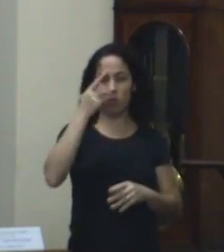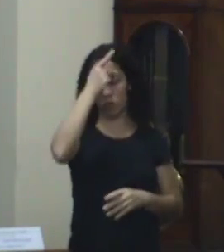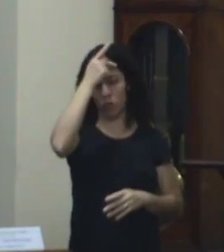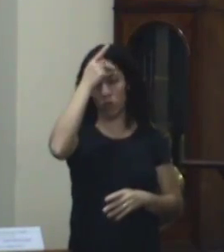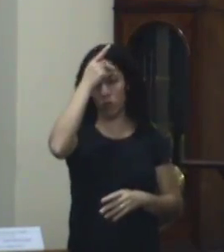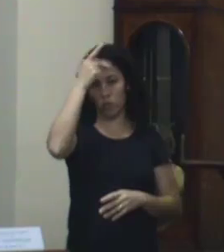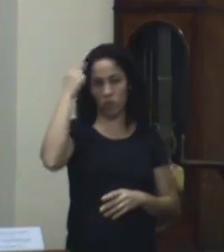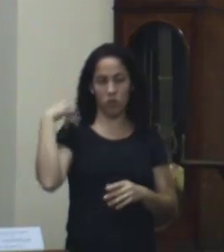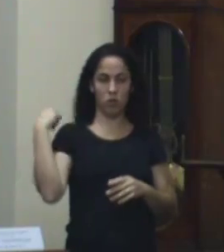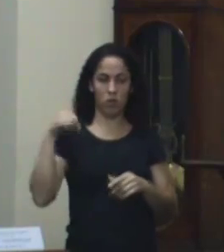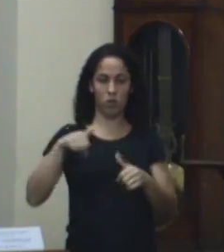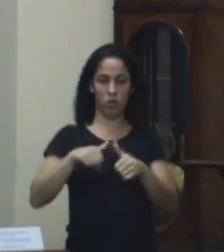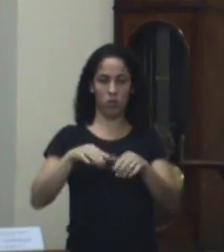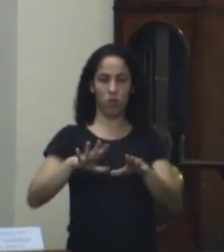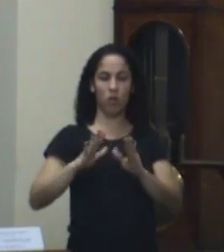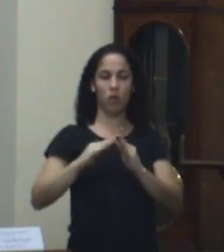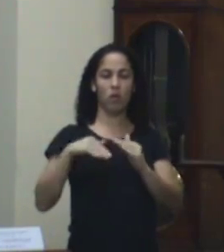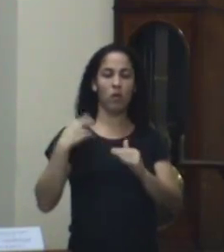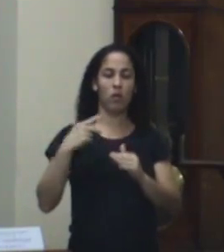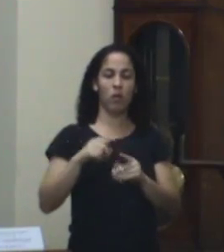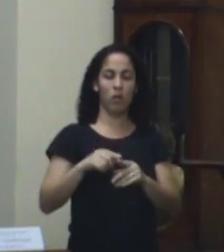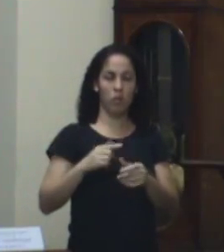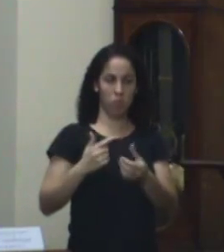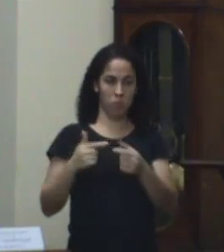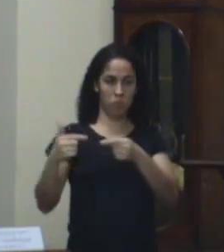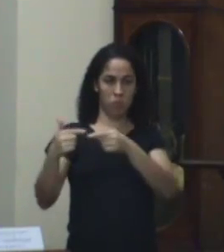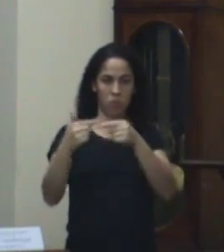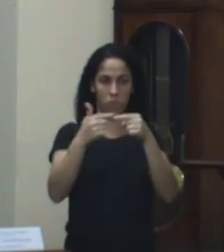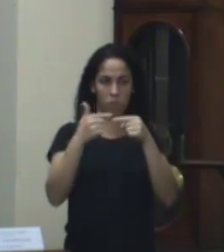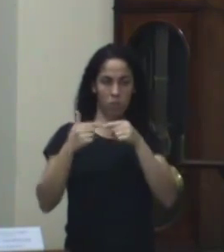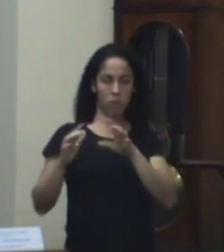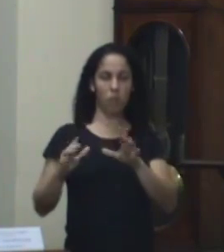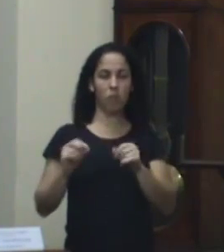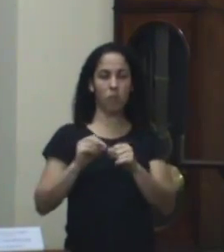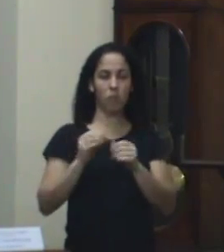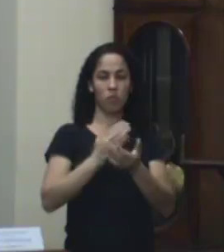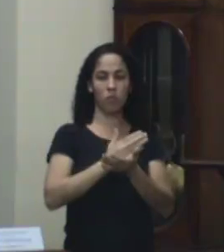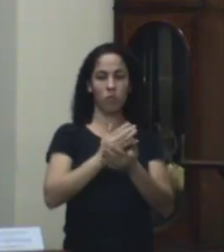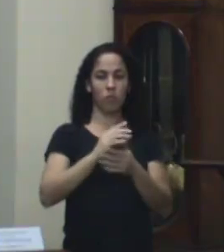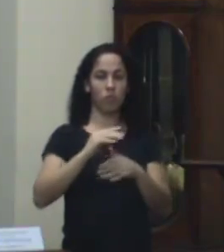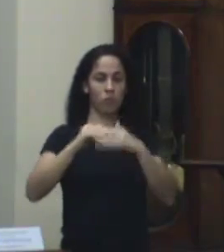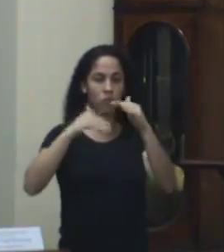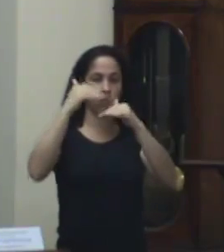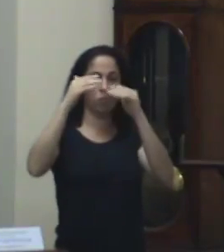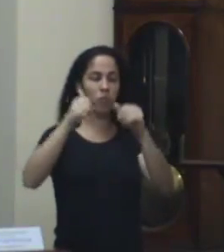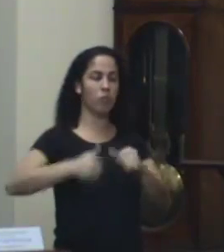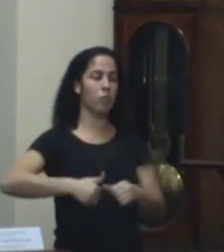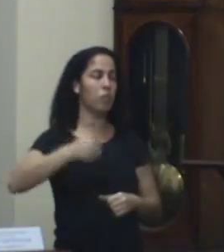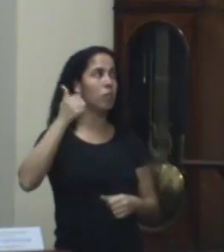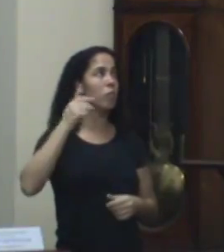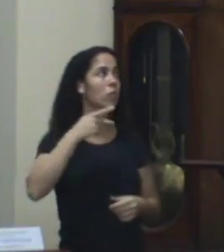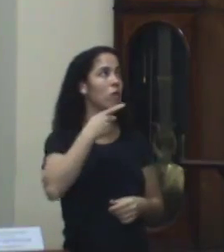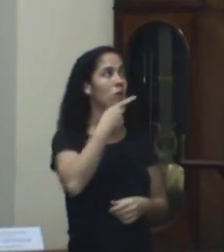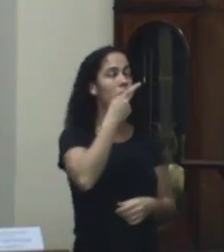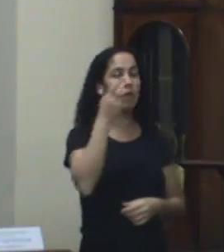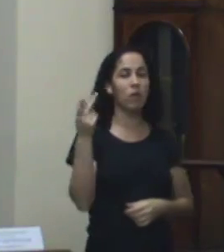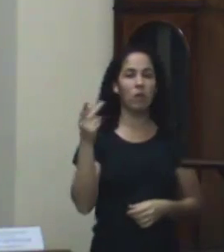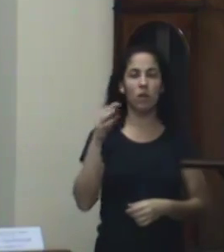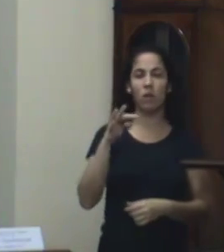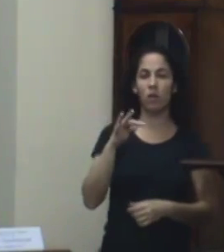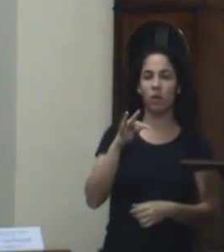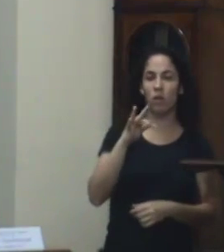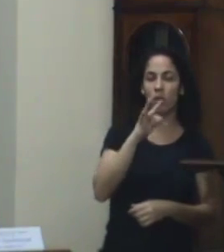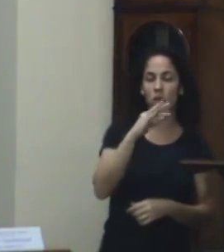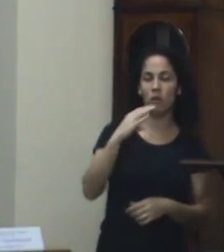Abraçada aí por todos os vereadores e que a gente vê os frutos. Nessa visita técnica, a gente